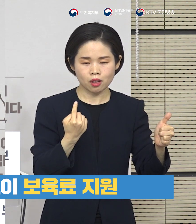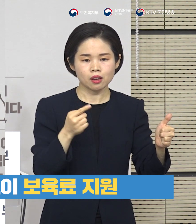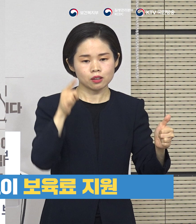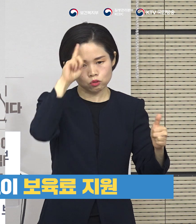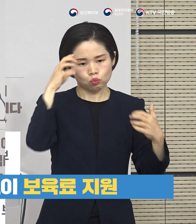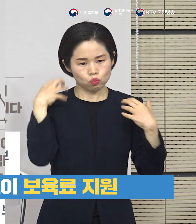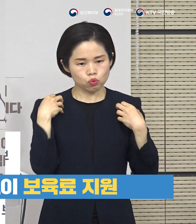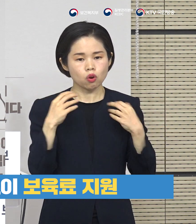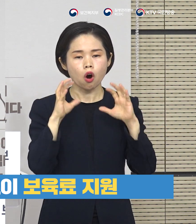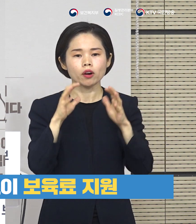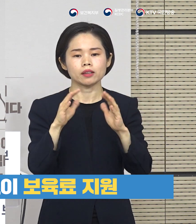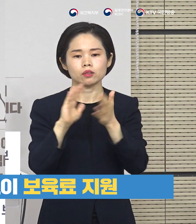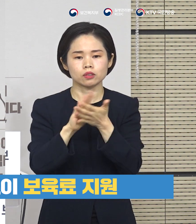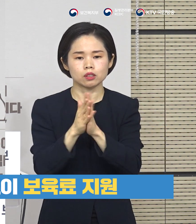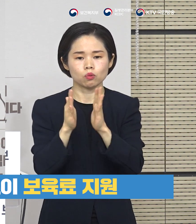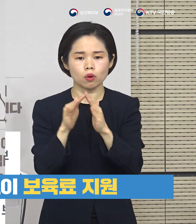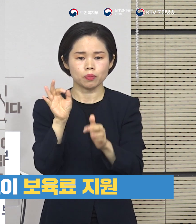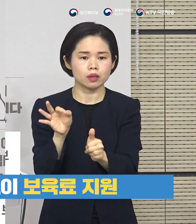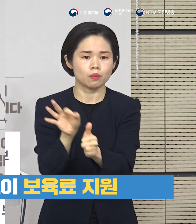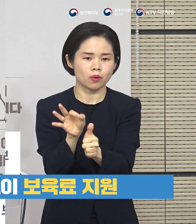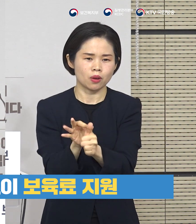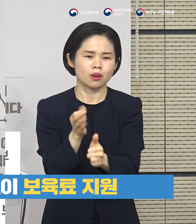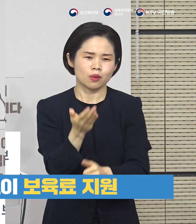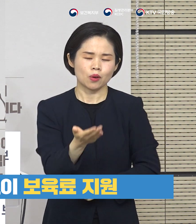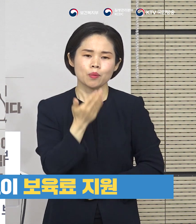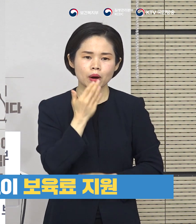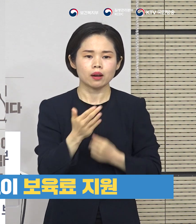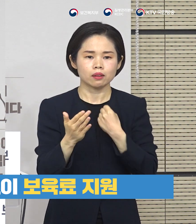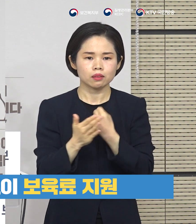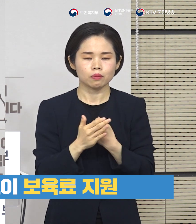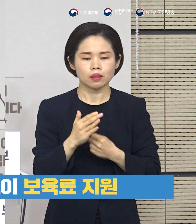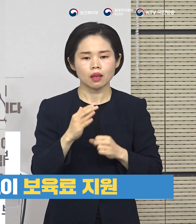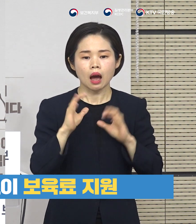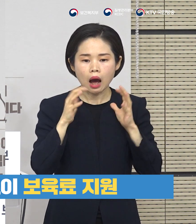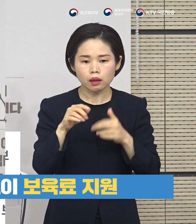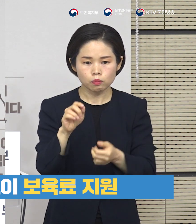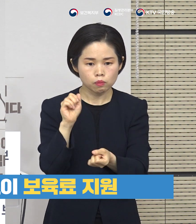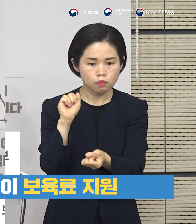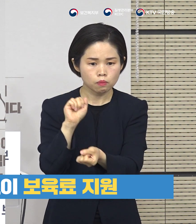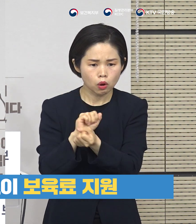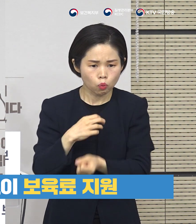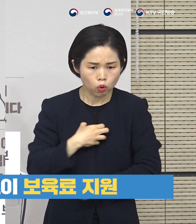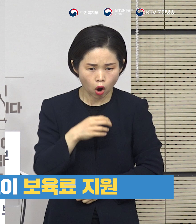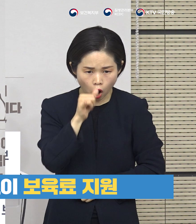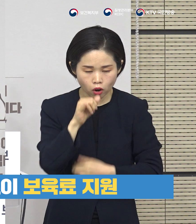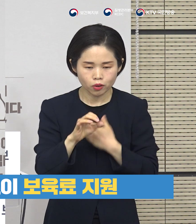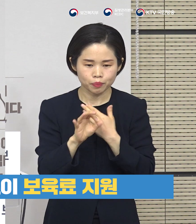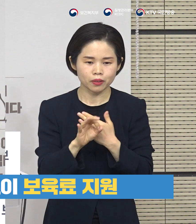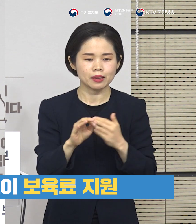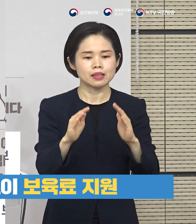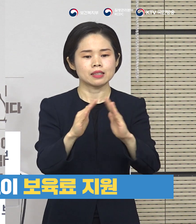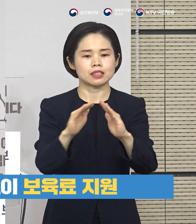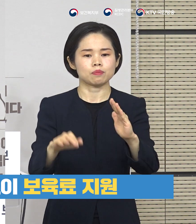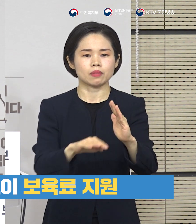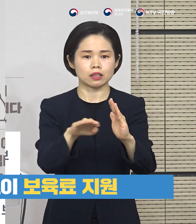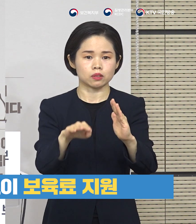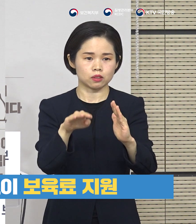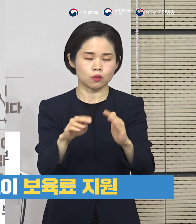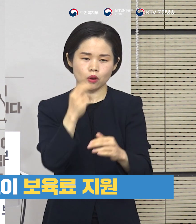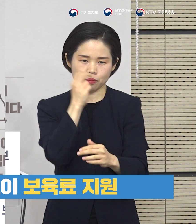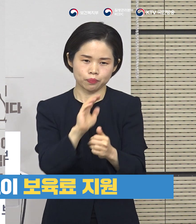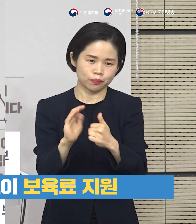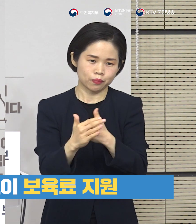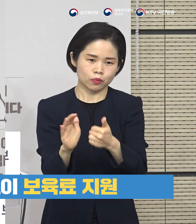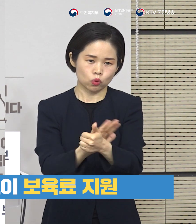관계없이 어린이집 보육료가 지원되므로 감염이 우려된다면 어린이집을 보내지 않고 가정에서 돌보실